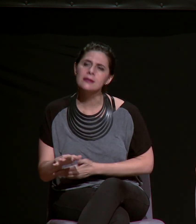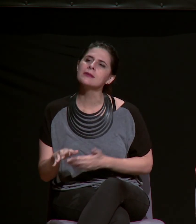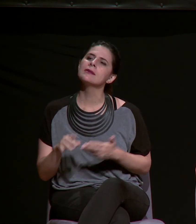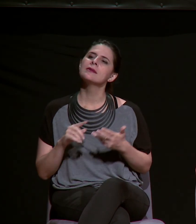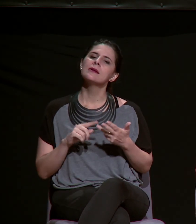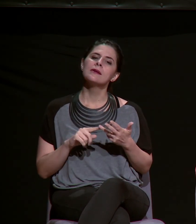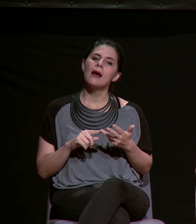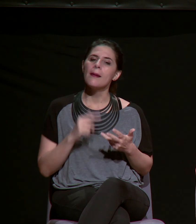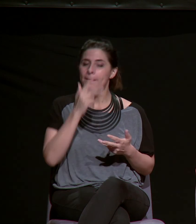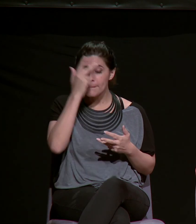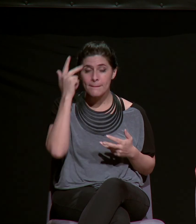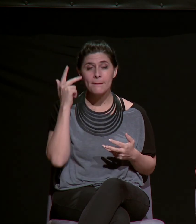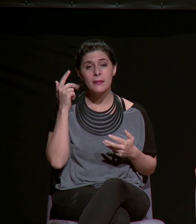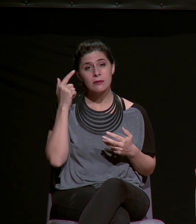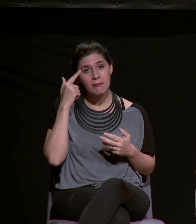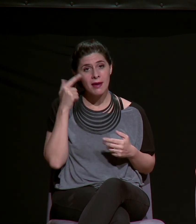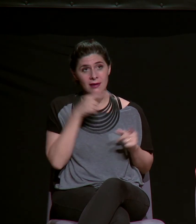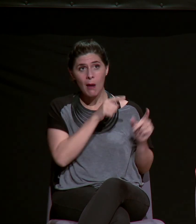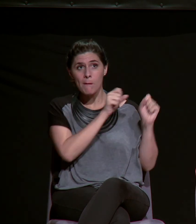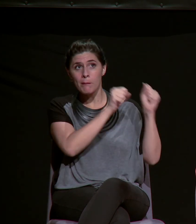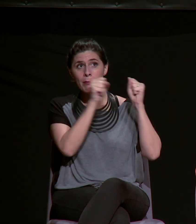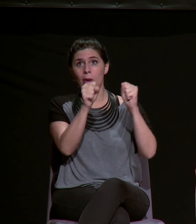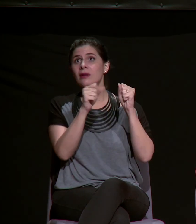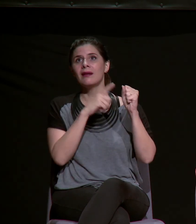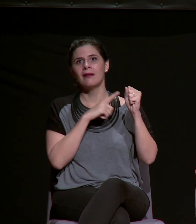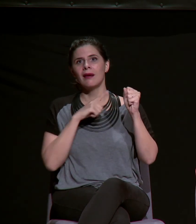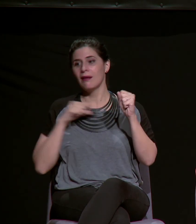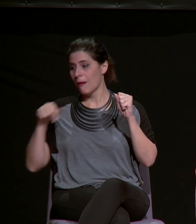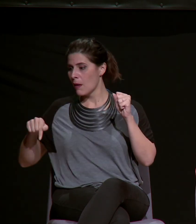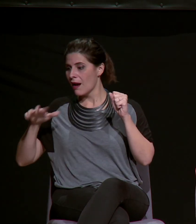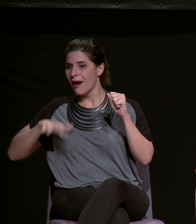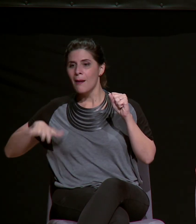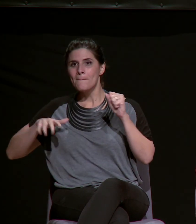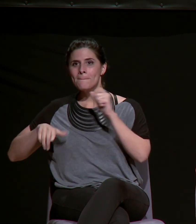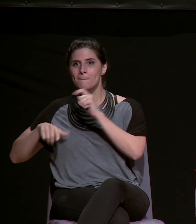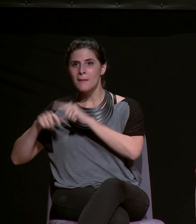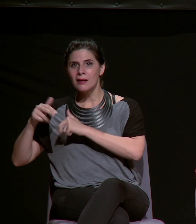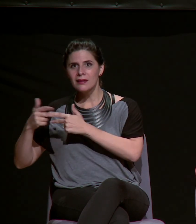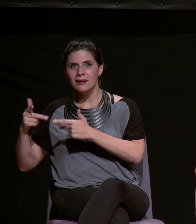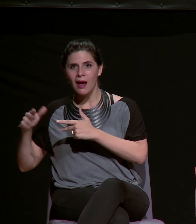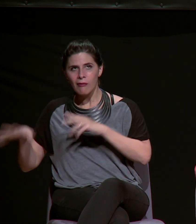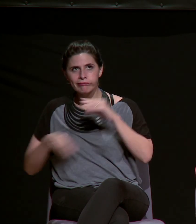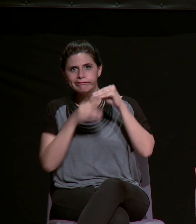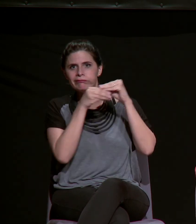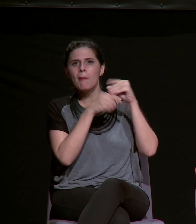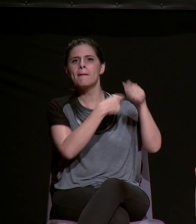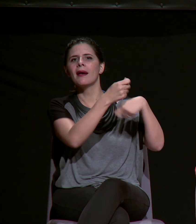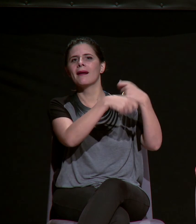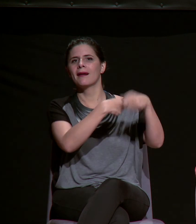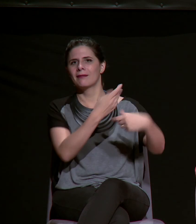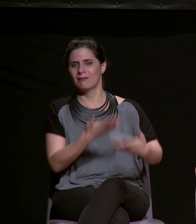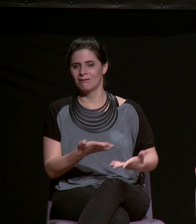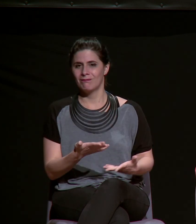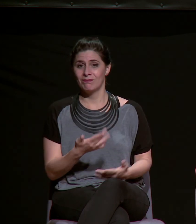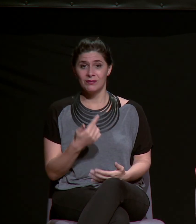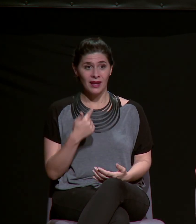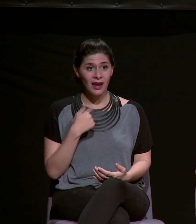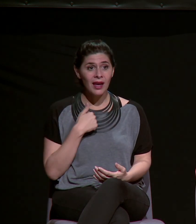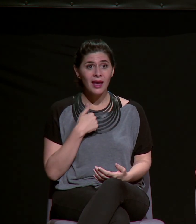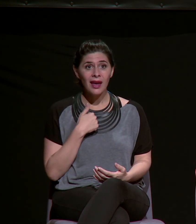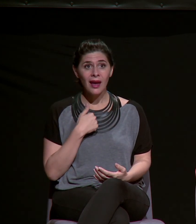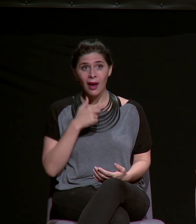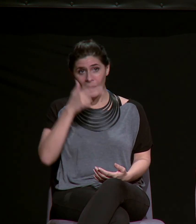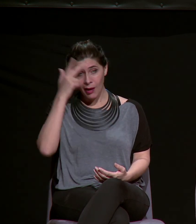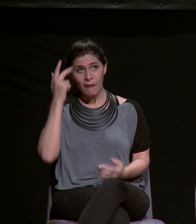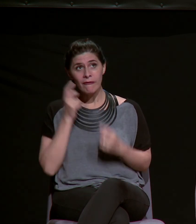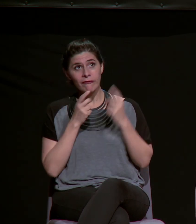tinham o poder de inserir esses materiais dentro de um contexto mercadológico de educação. E eu recebi uma grana por essa